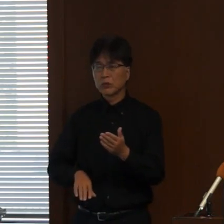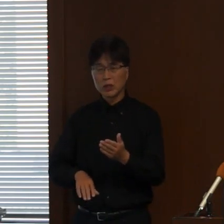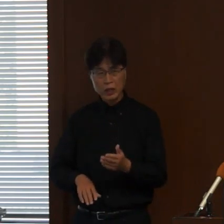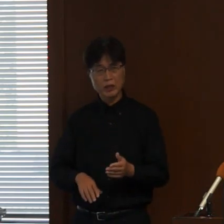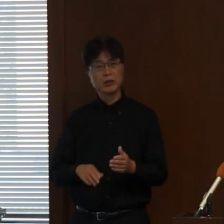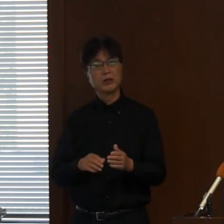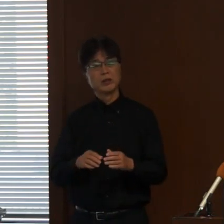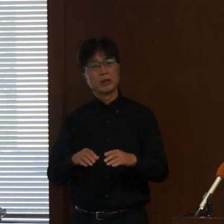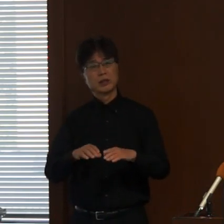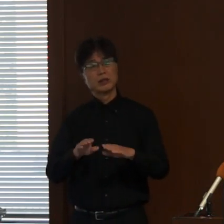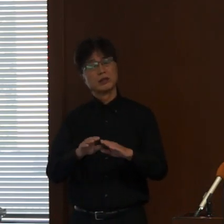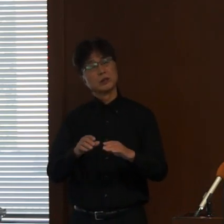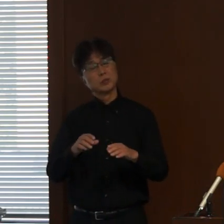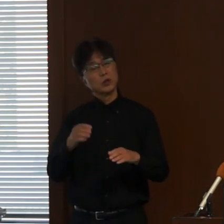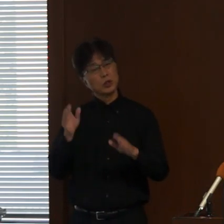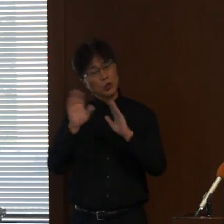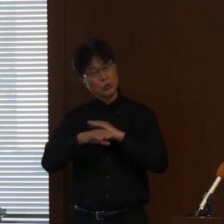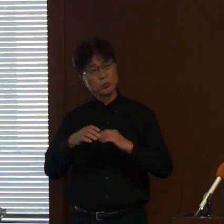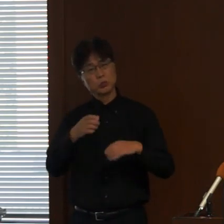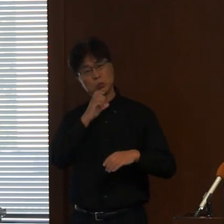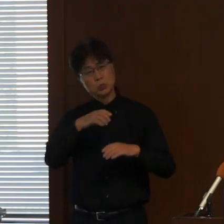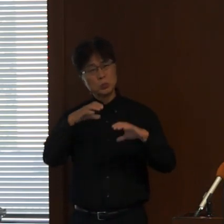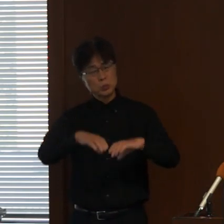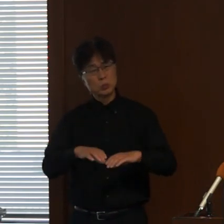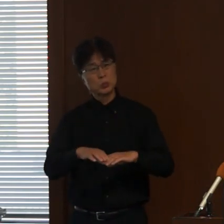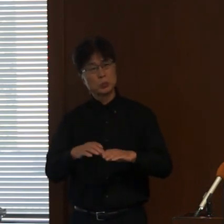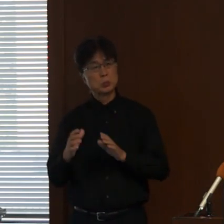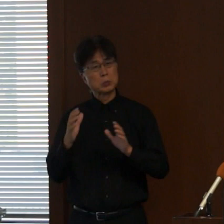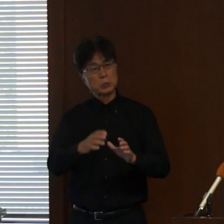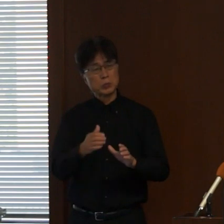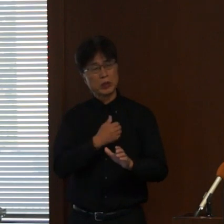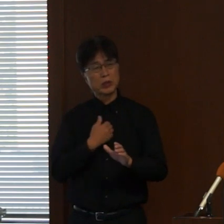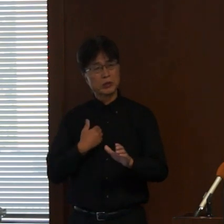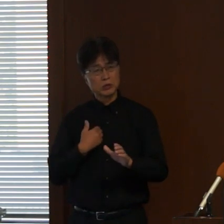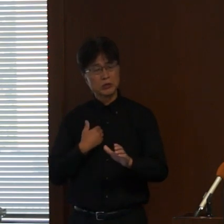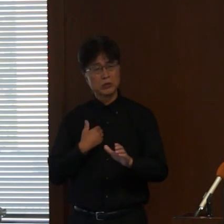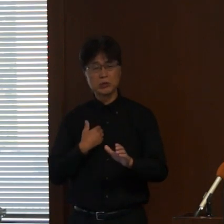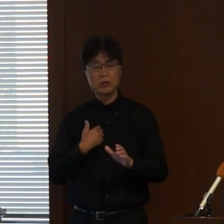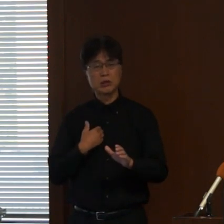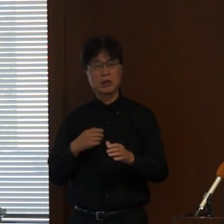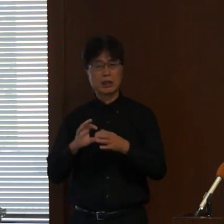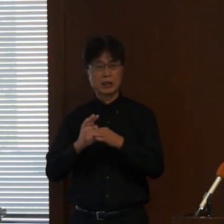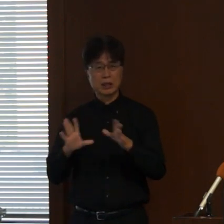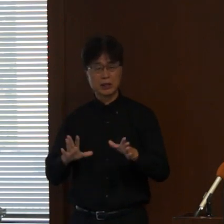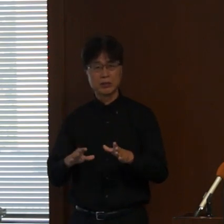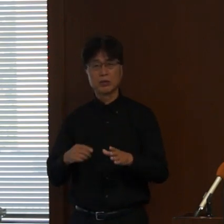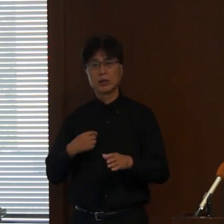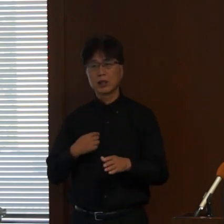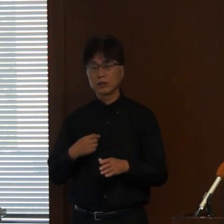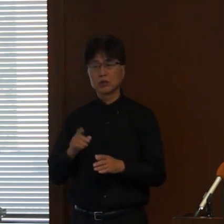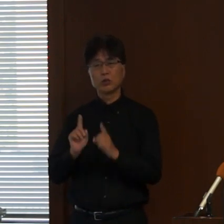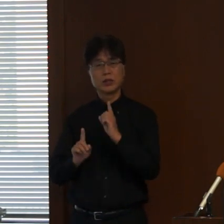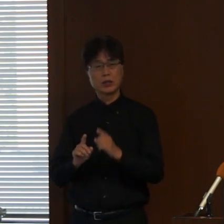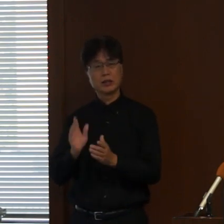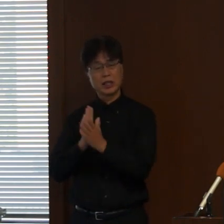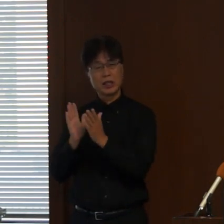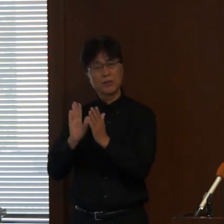しろ得られない。我々はやはり県の状況と県民に向き合うことが何より大事だと思っています